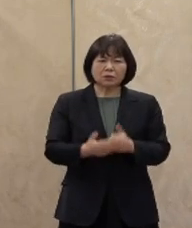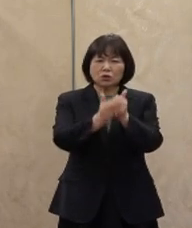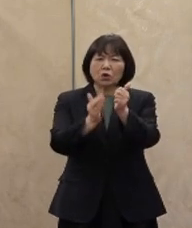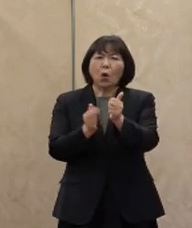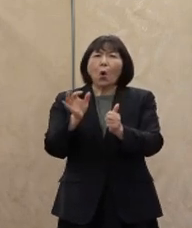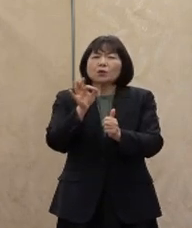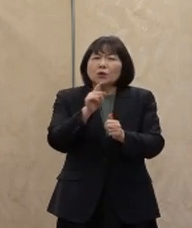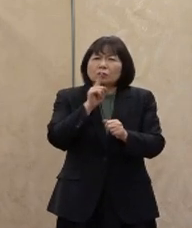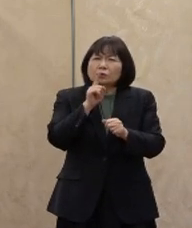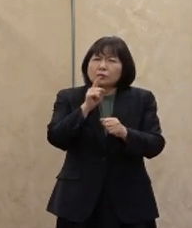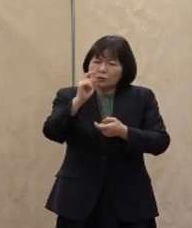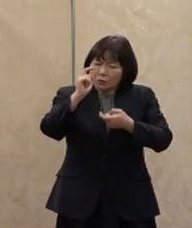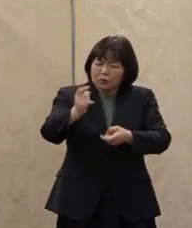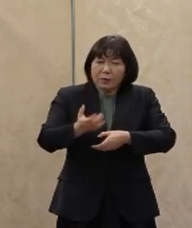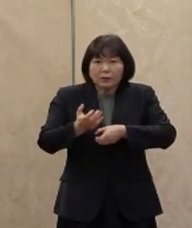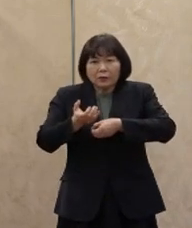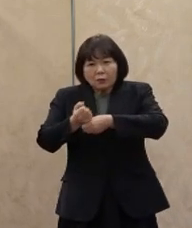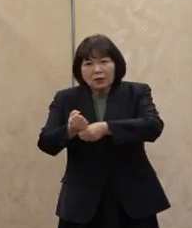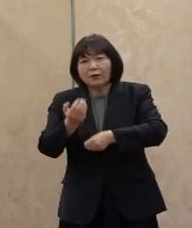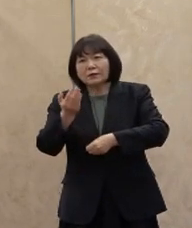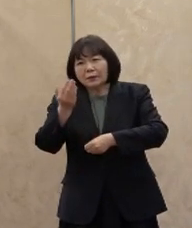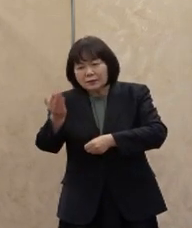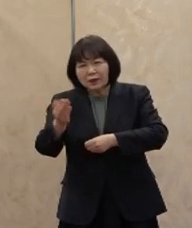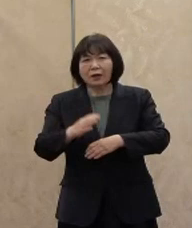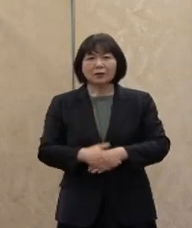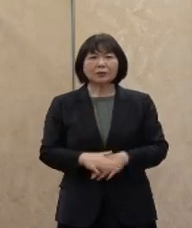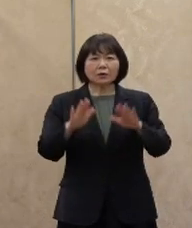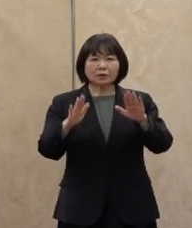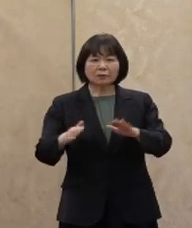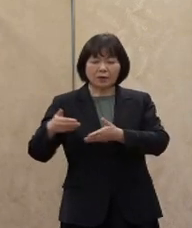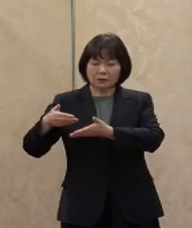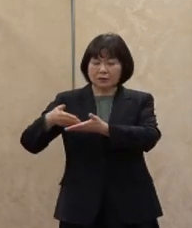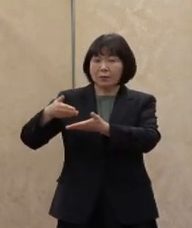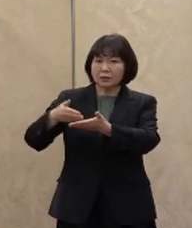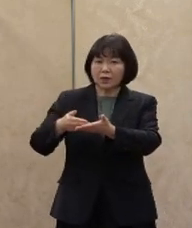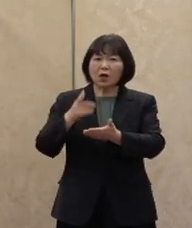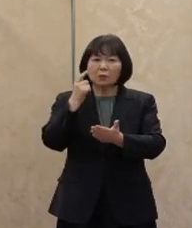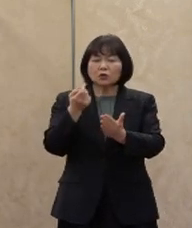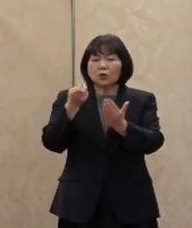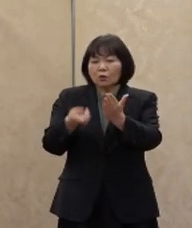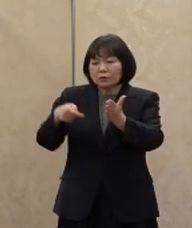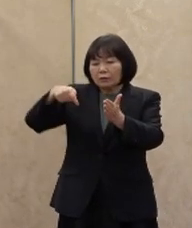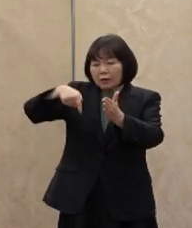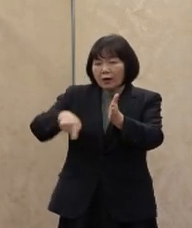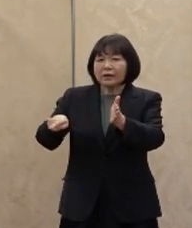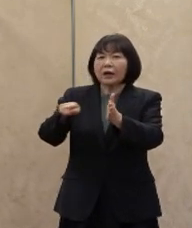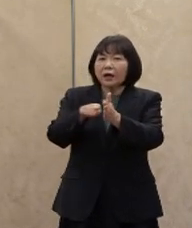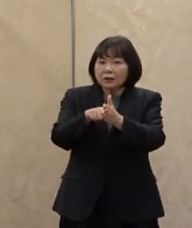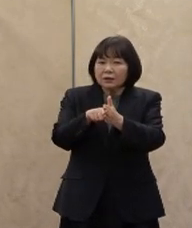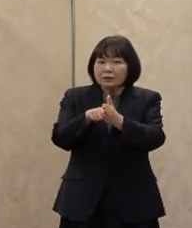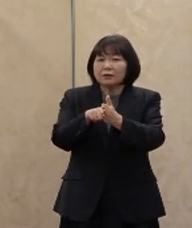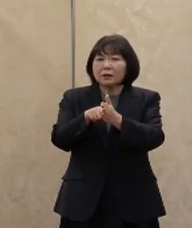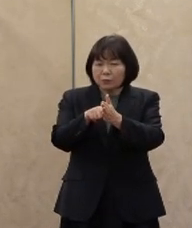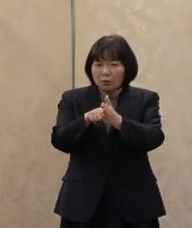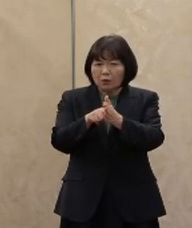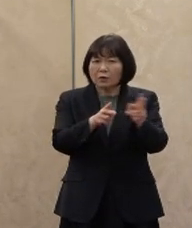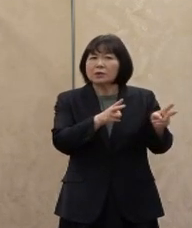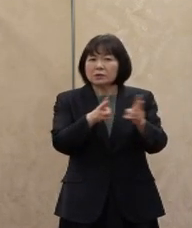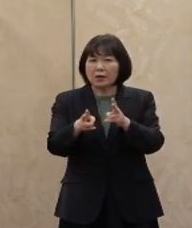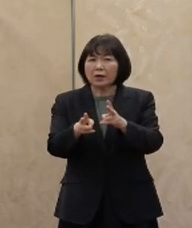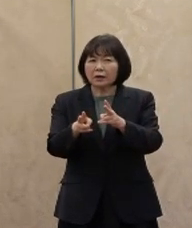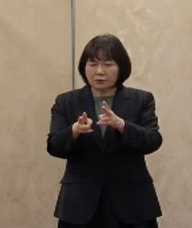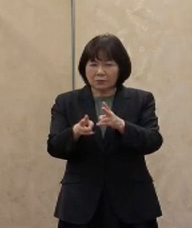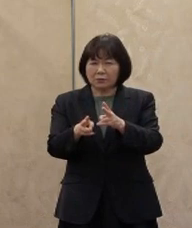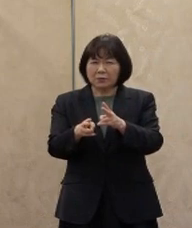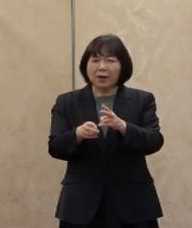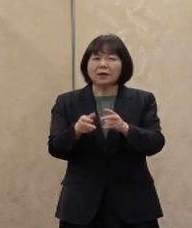言葉にこだわるのかということと、それと今おっしゃったのは、もし法律に入ったとしても制度の話は政令とか省